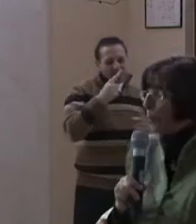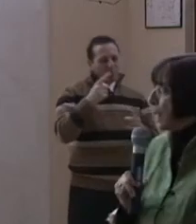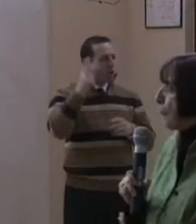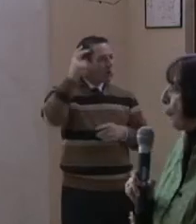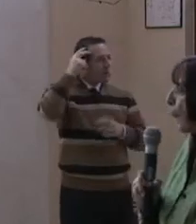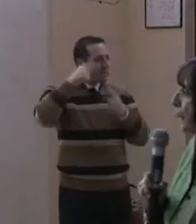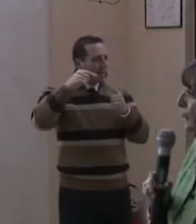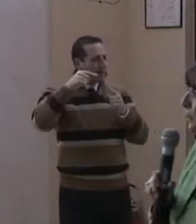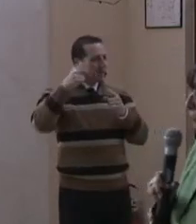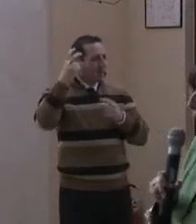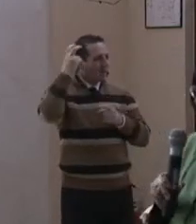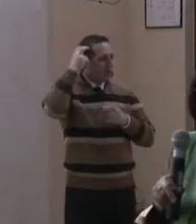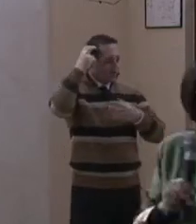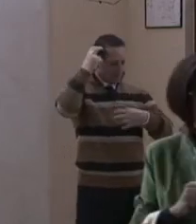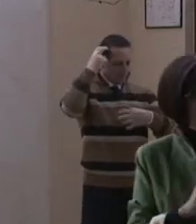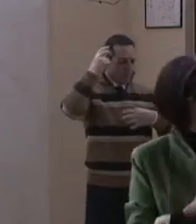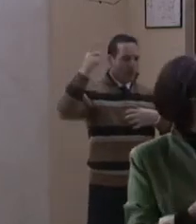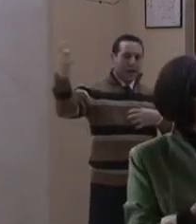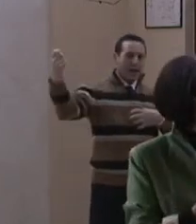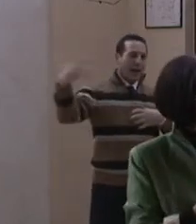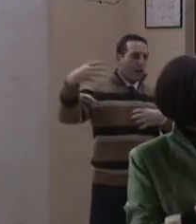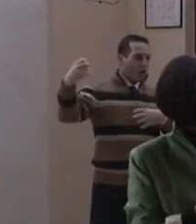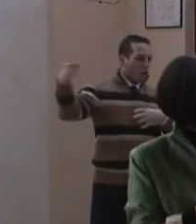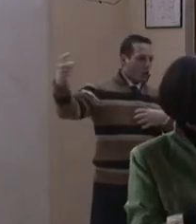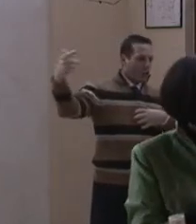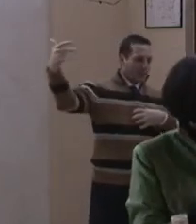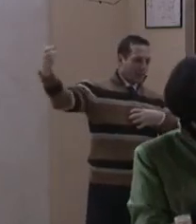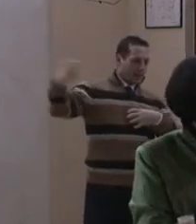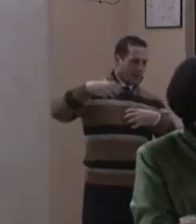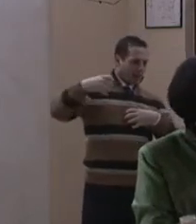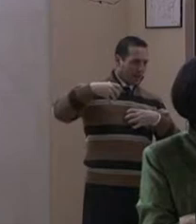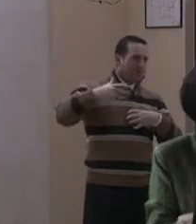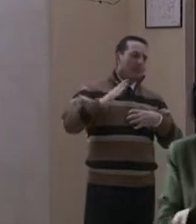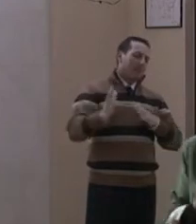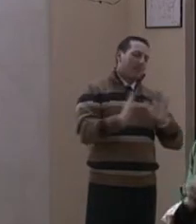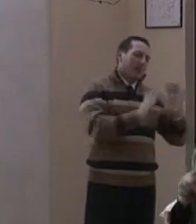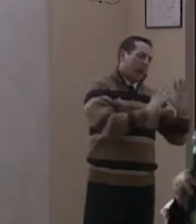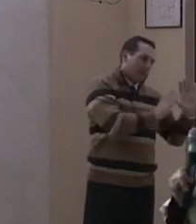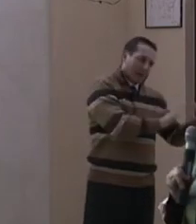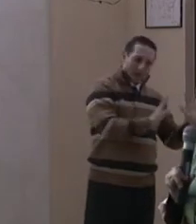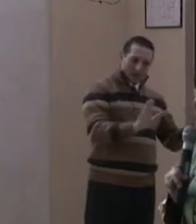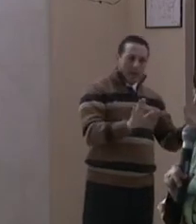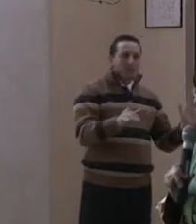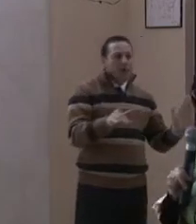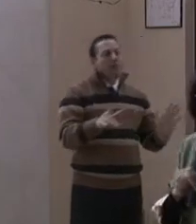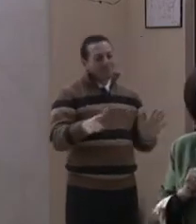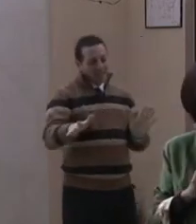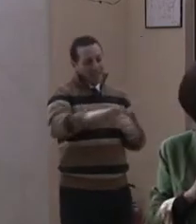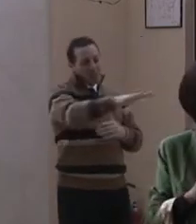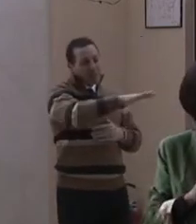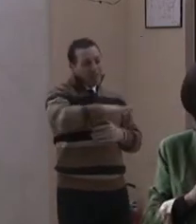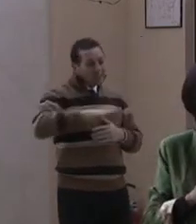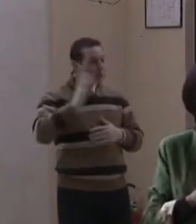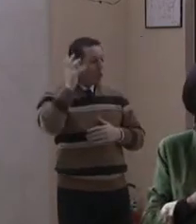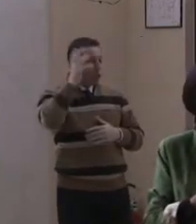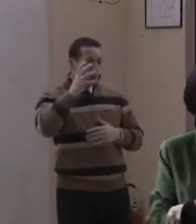così. È interessante questa ricerca, no? Io non pensavo che fosse